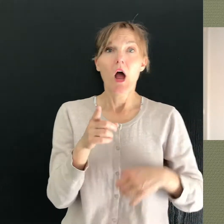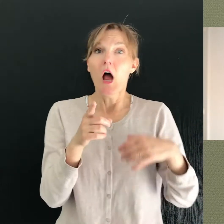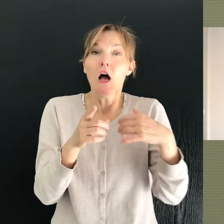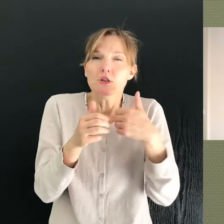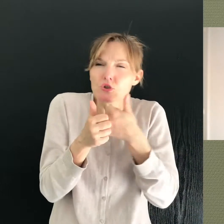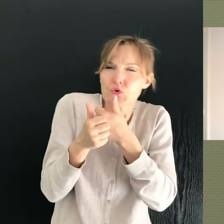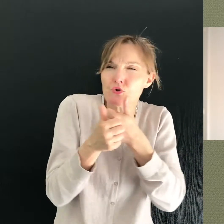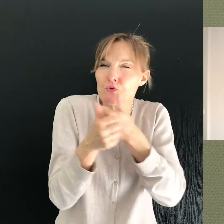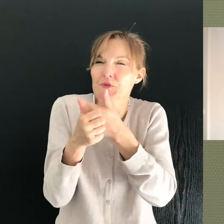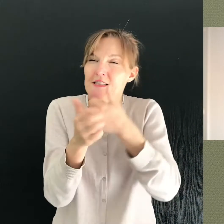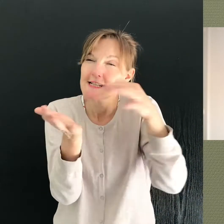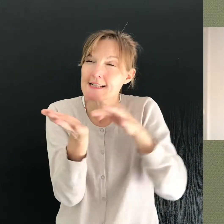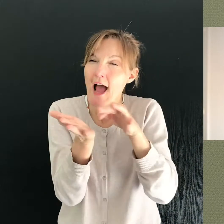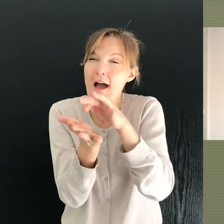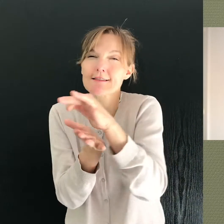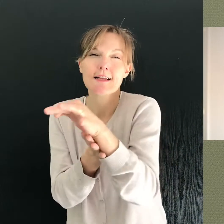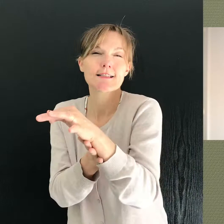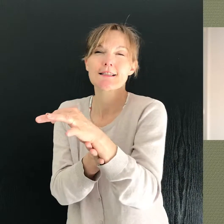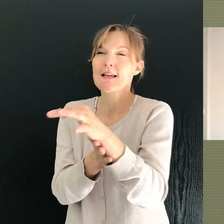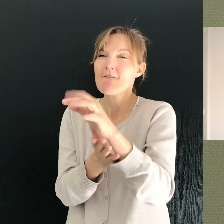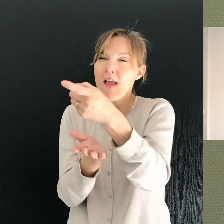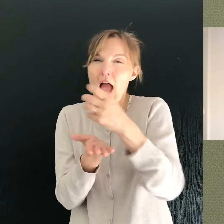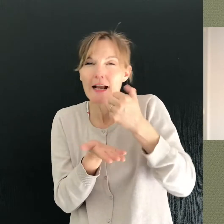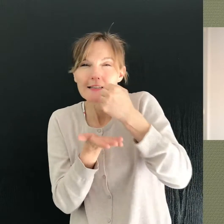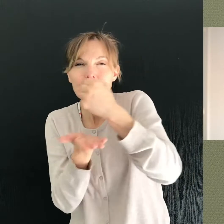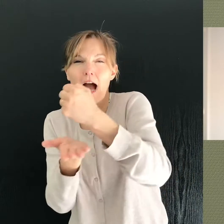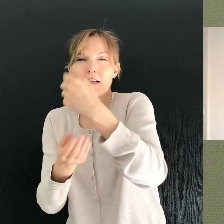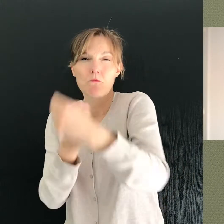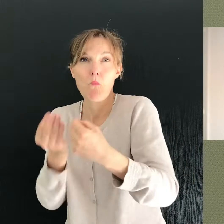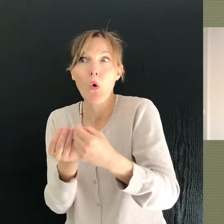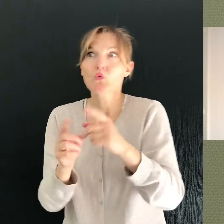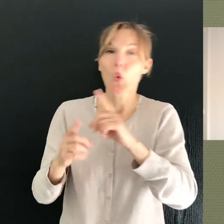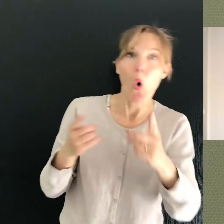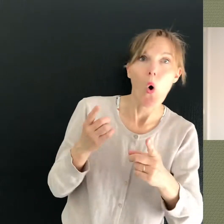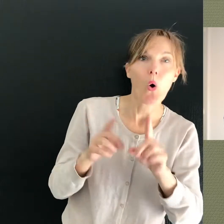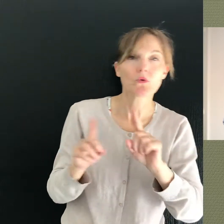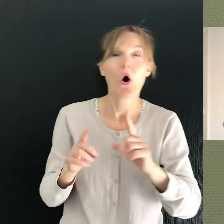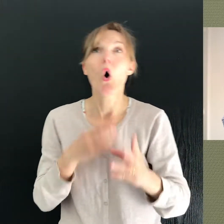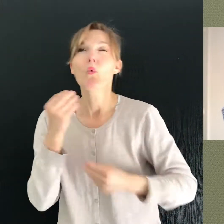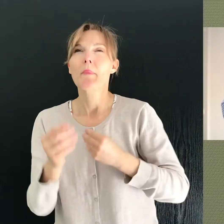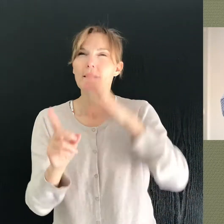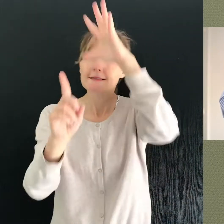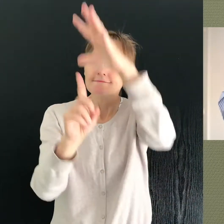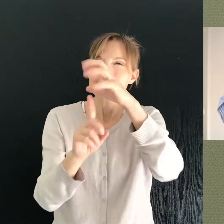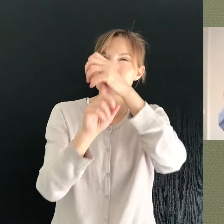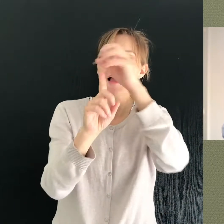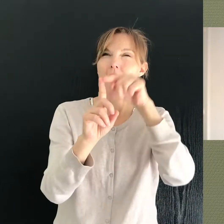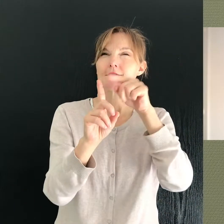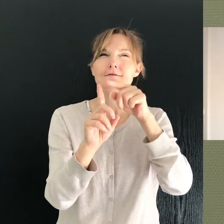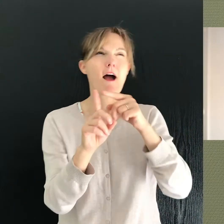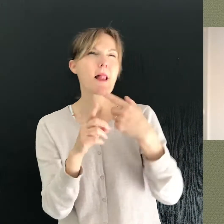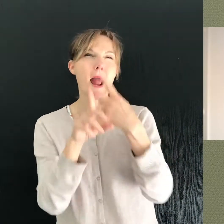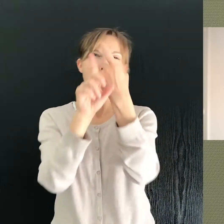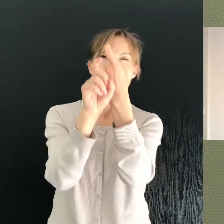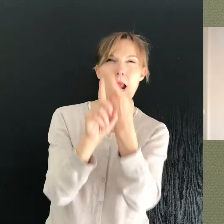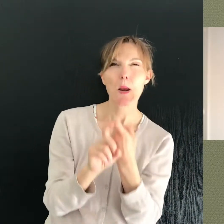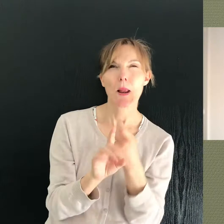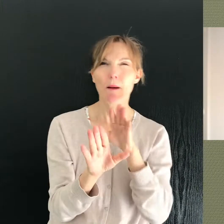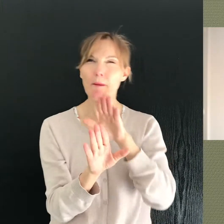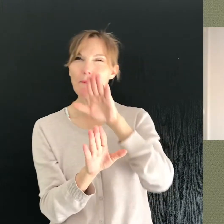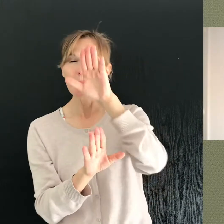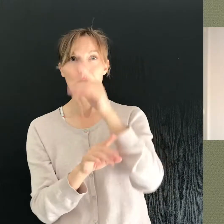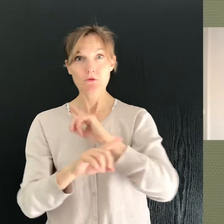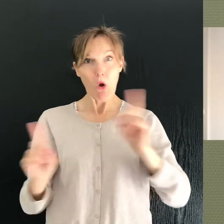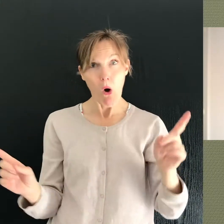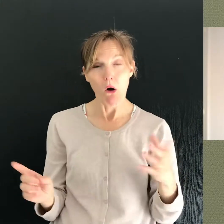en rien sur les stratégies héritées du monde ou des objectifs d'effectifs toujours croissants, mais sur